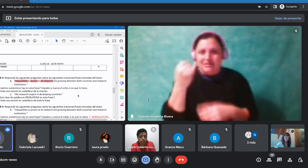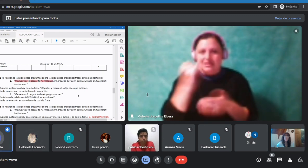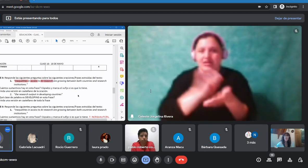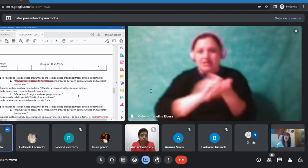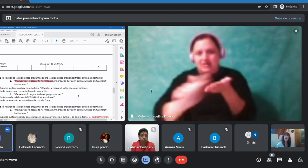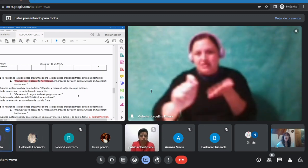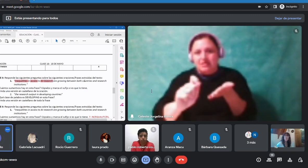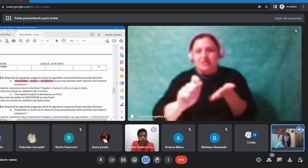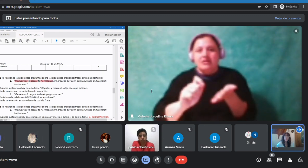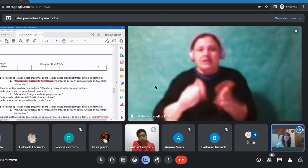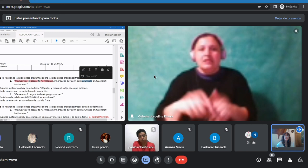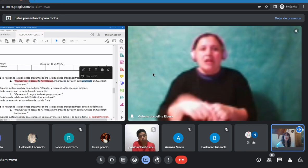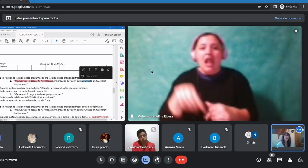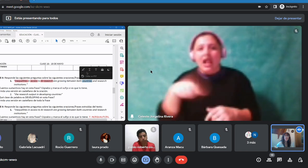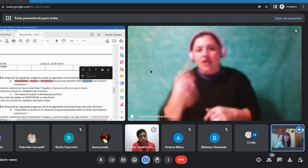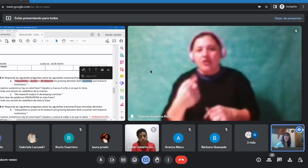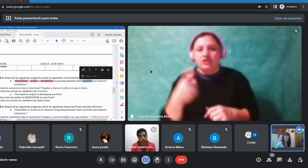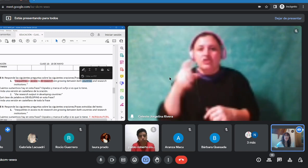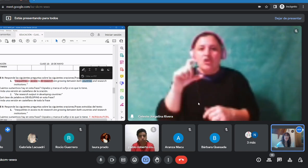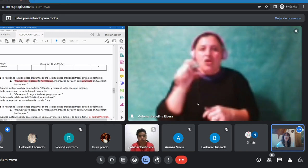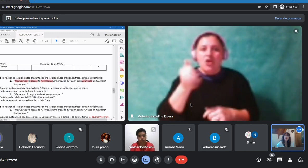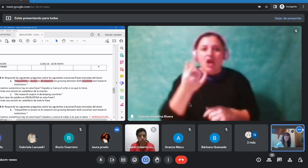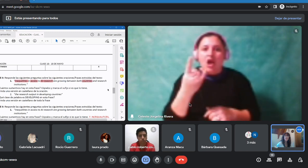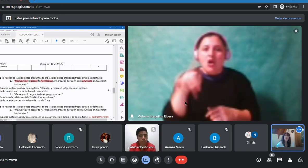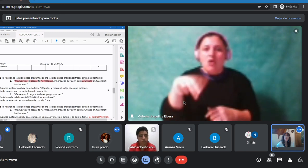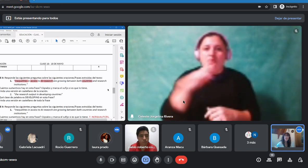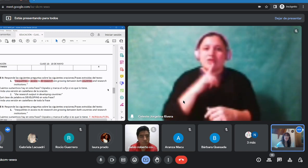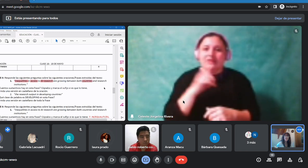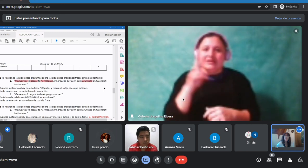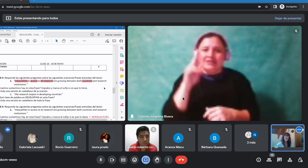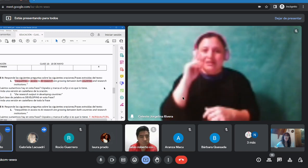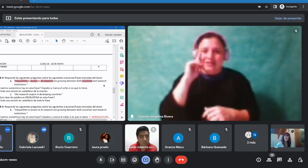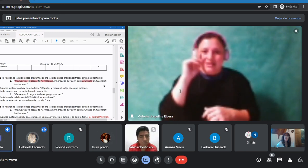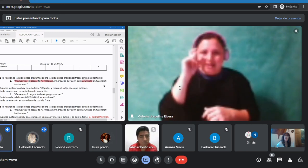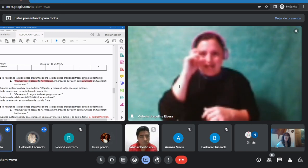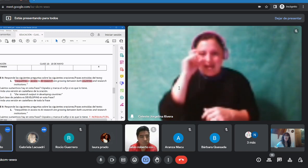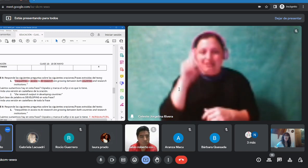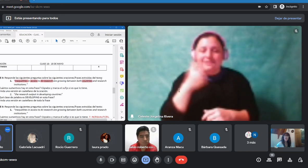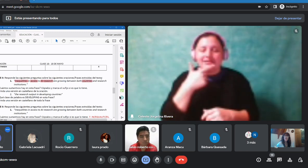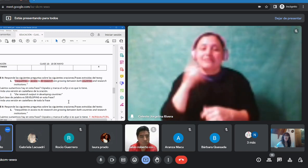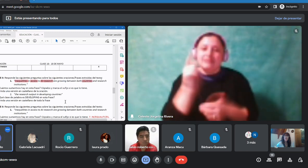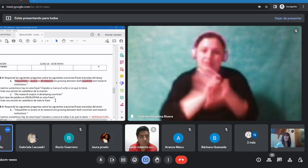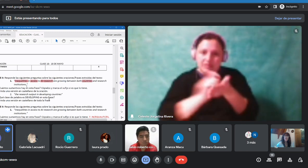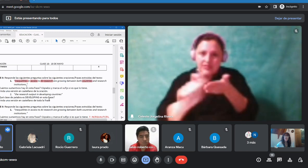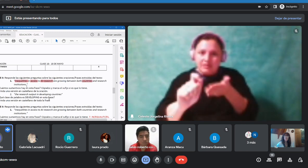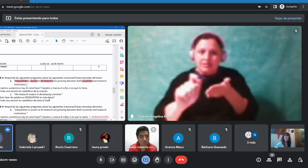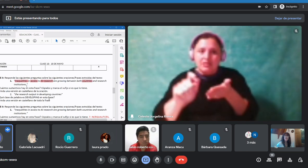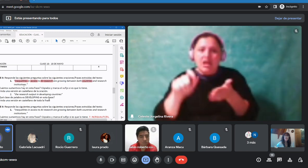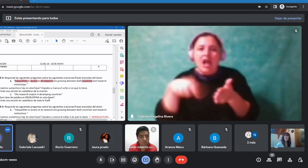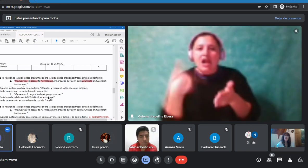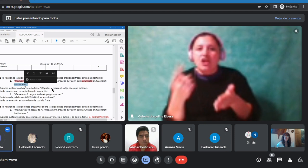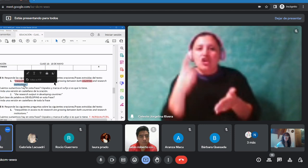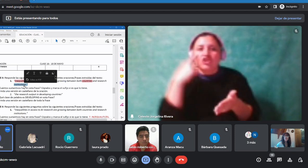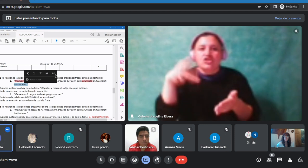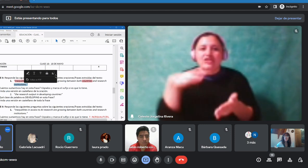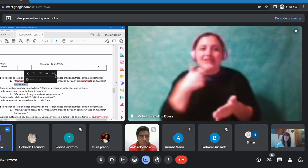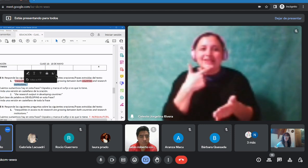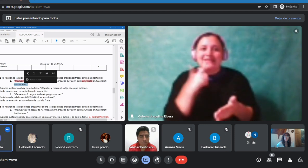Country. Countries, muy bien. Country, perdón. Institutions. Y research.